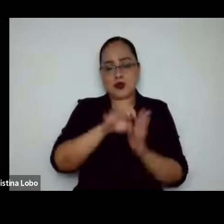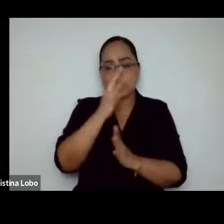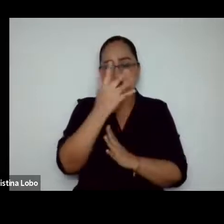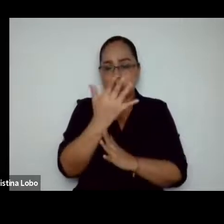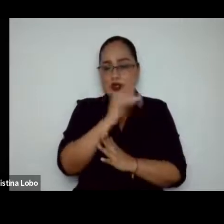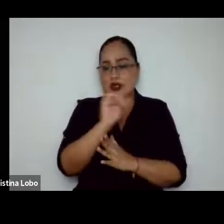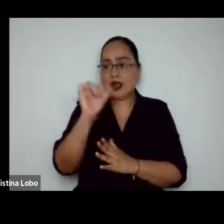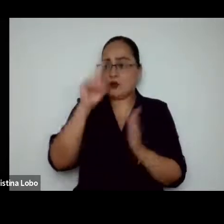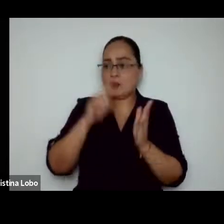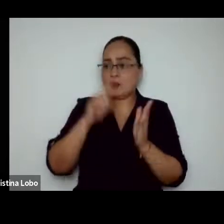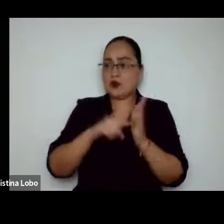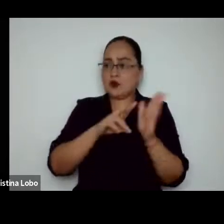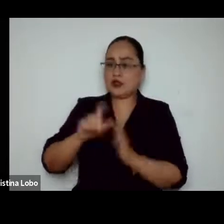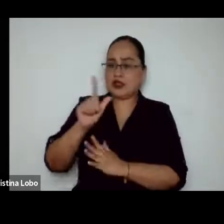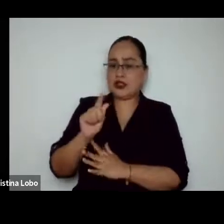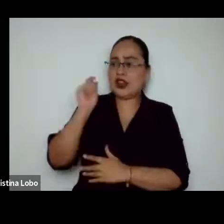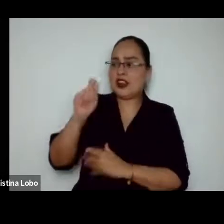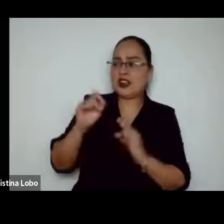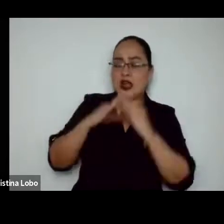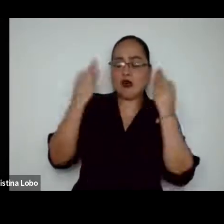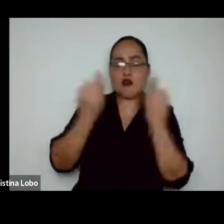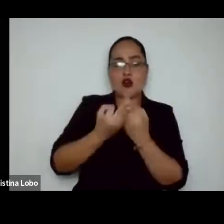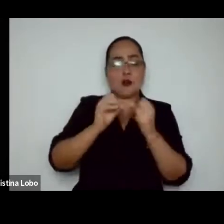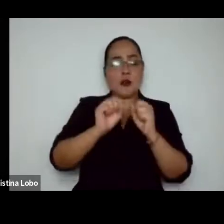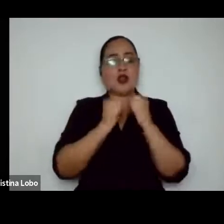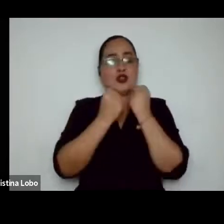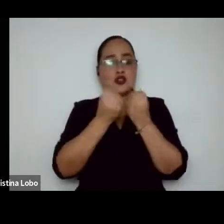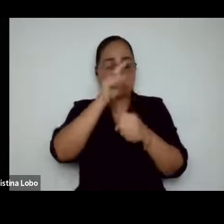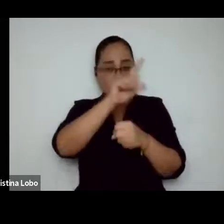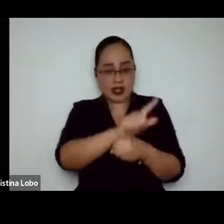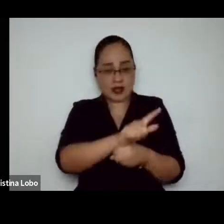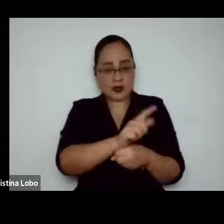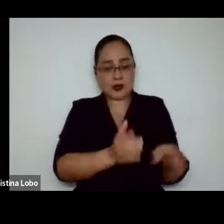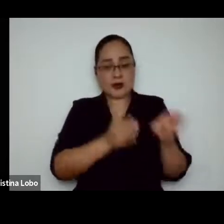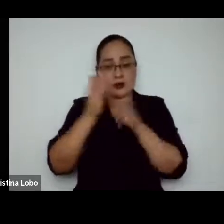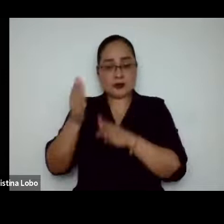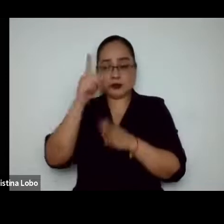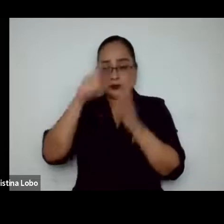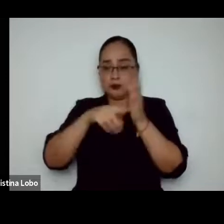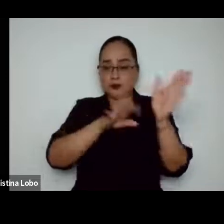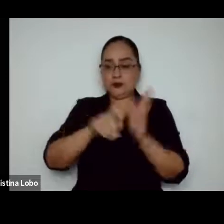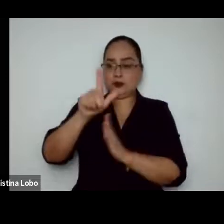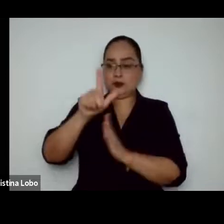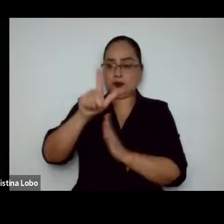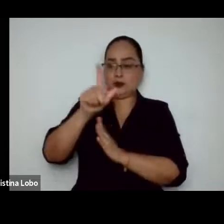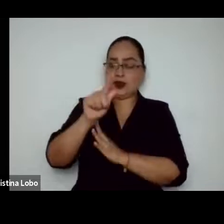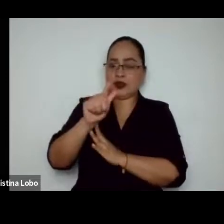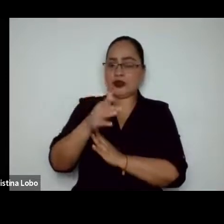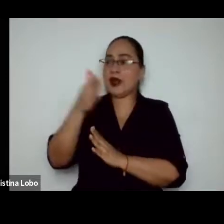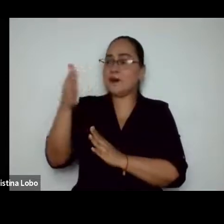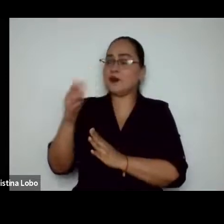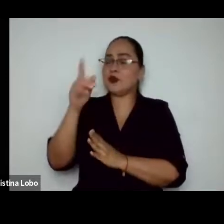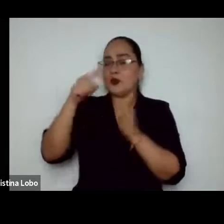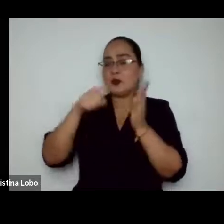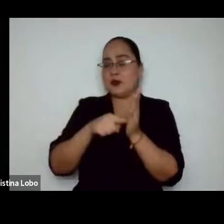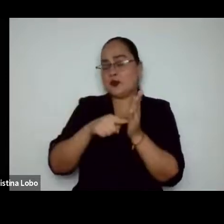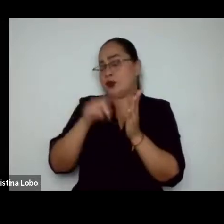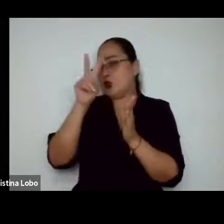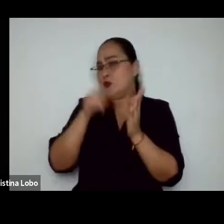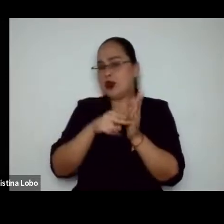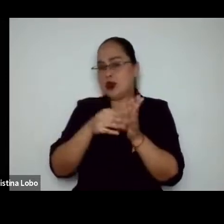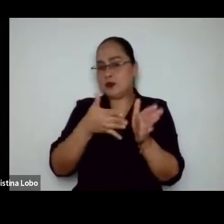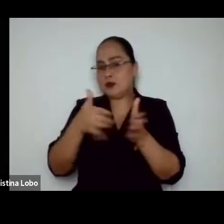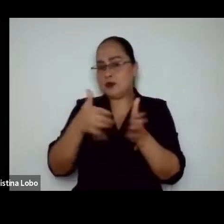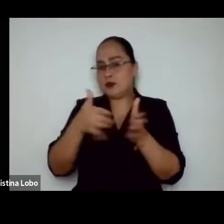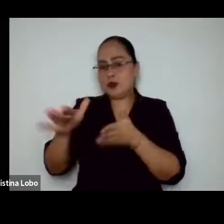1970, una concepción de la socialdemocracia, y después de 1970 a, digamos, 30 años, 40 años más, una concepción neoliberal de los